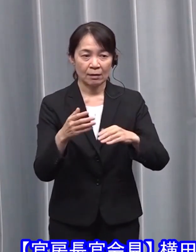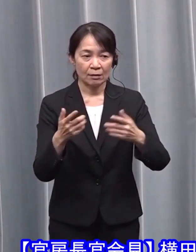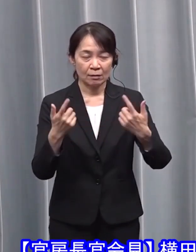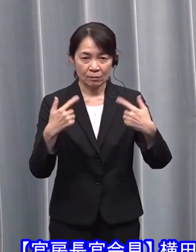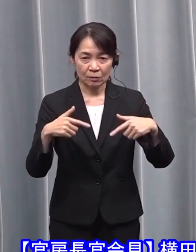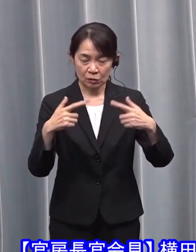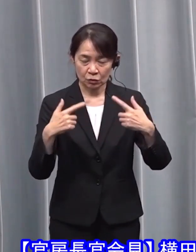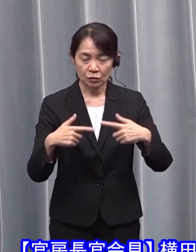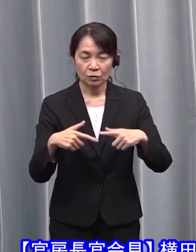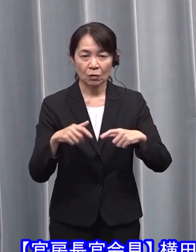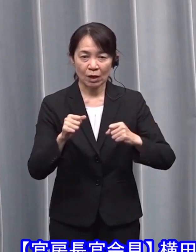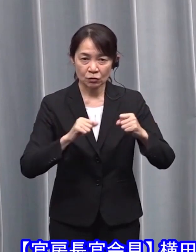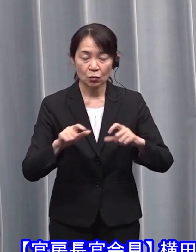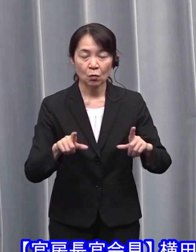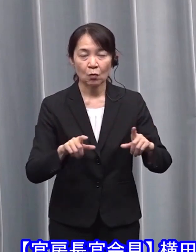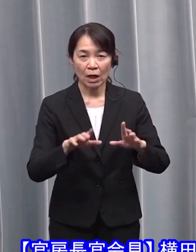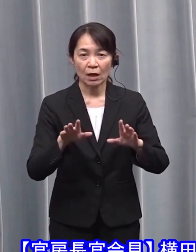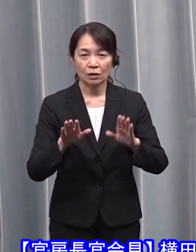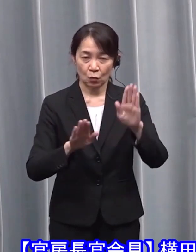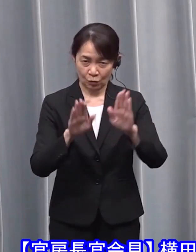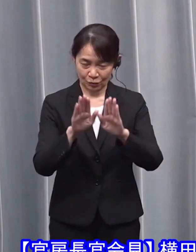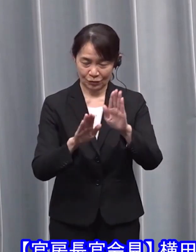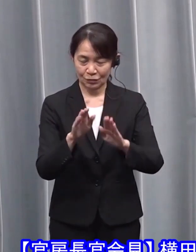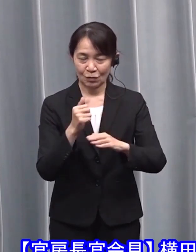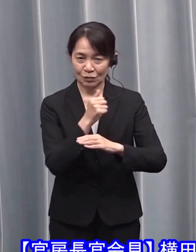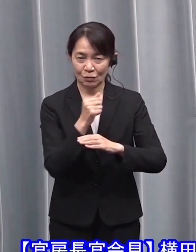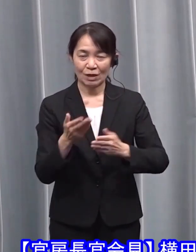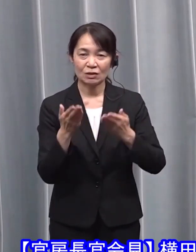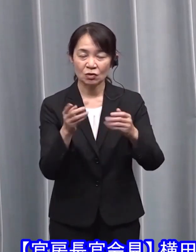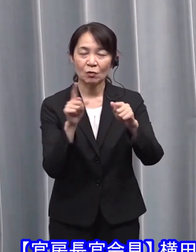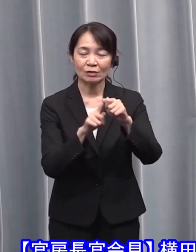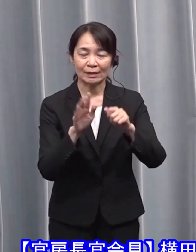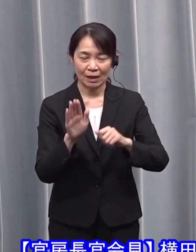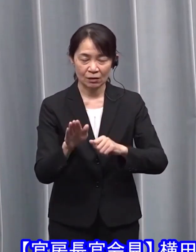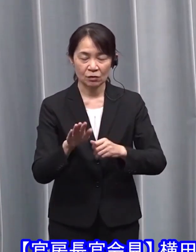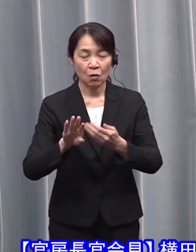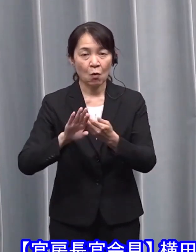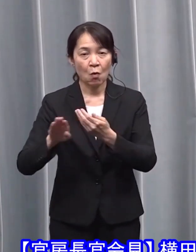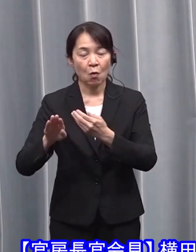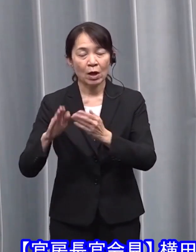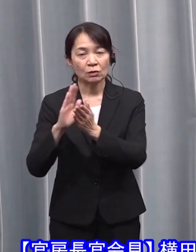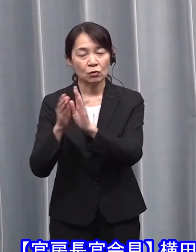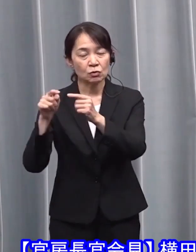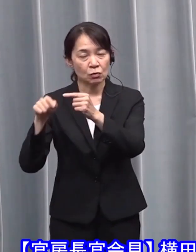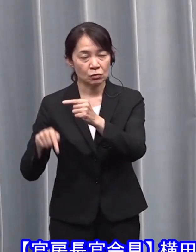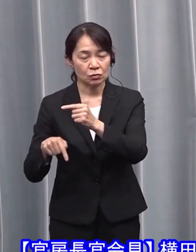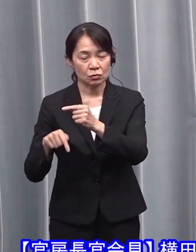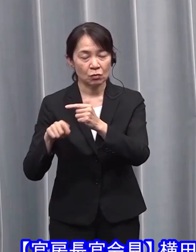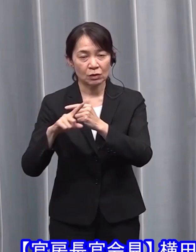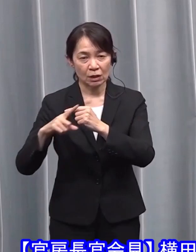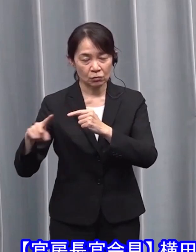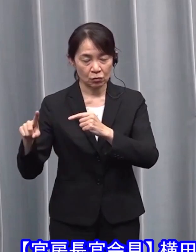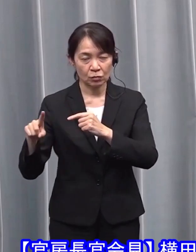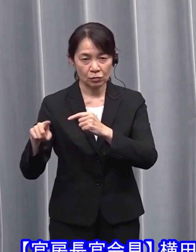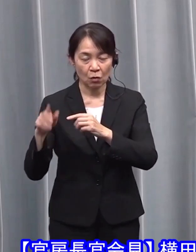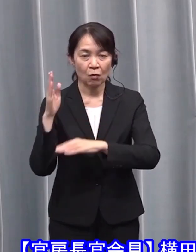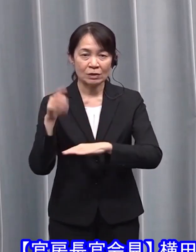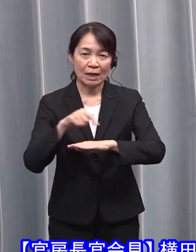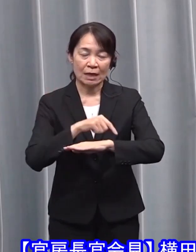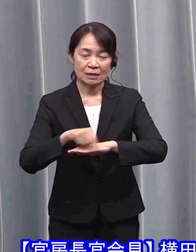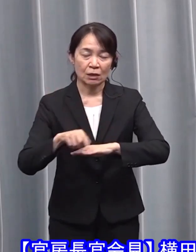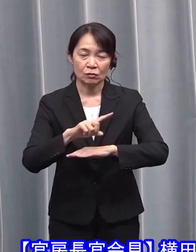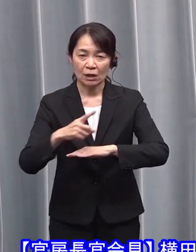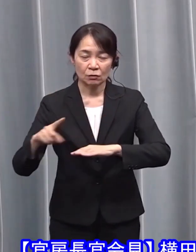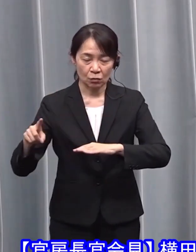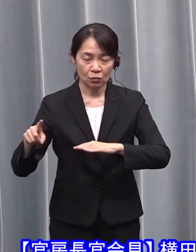様子を紹介するものであり、他の中央省庁において行われているような行政施策などの公表や説明を内容